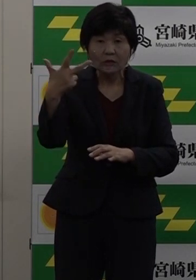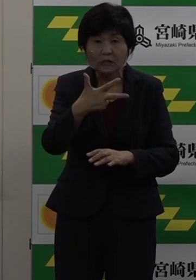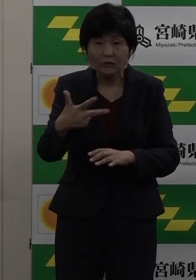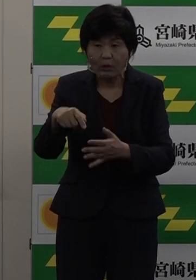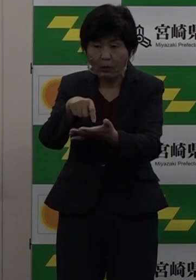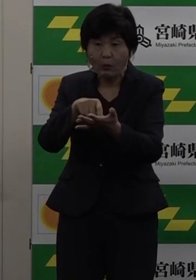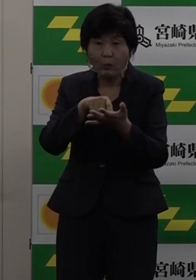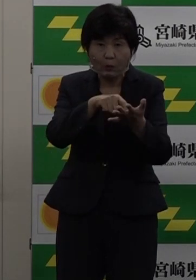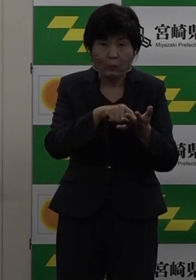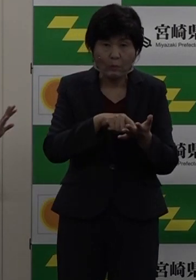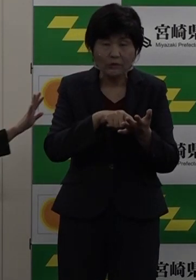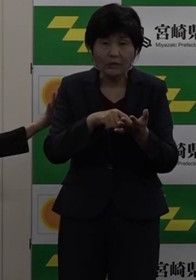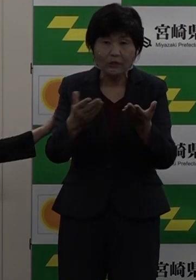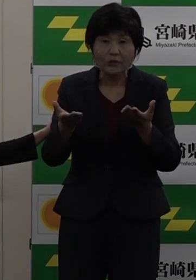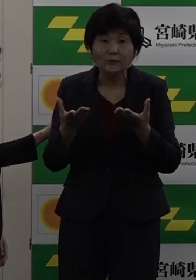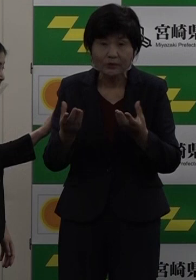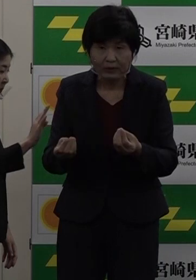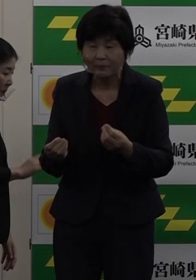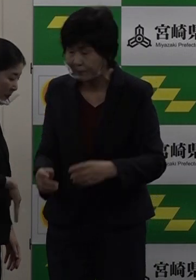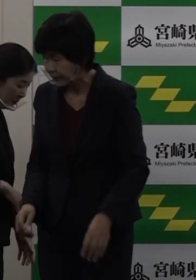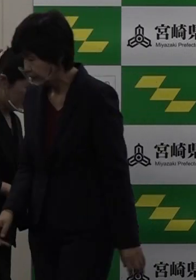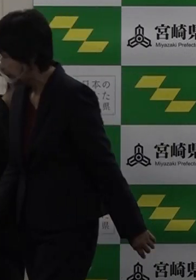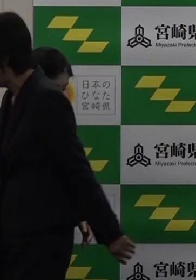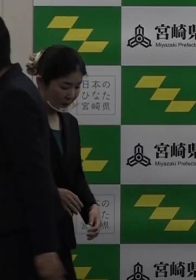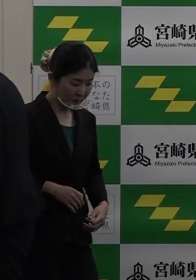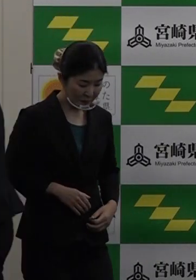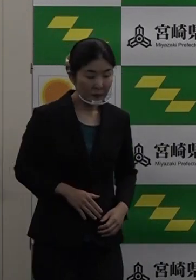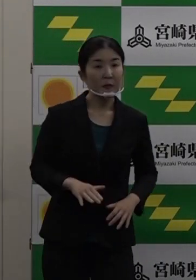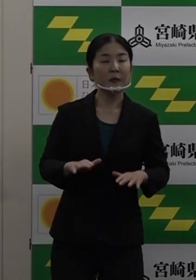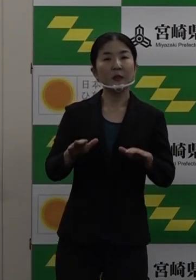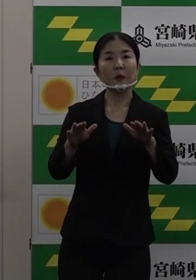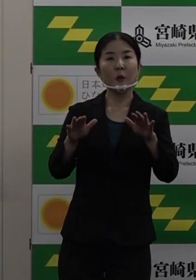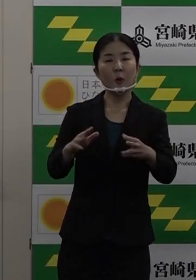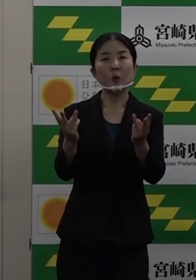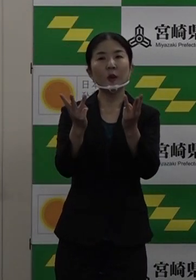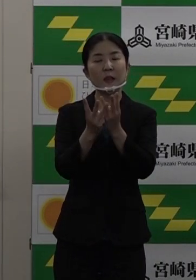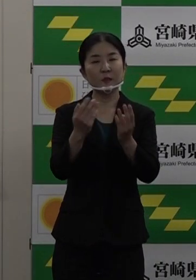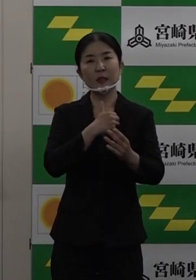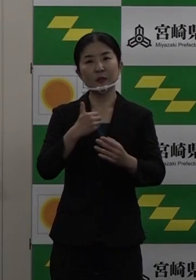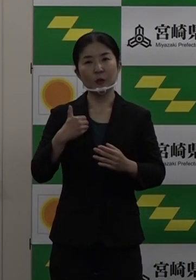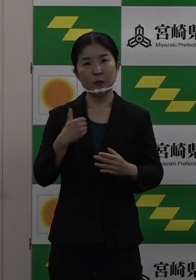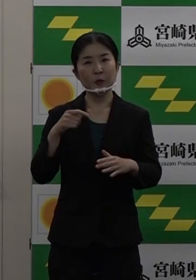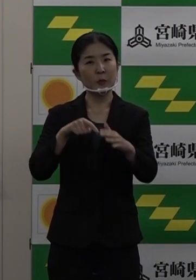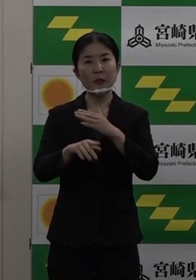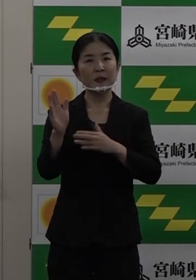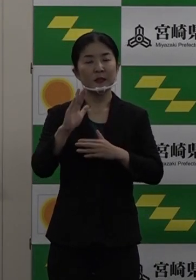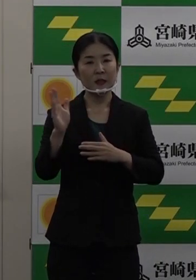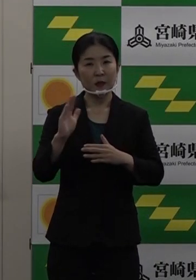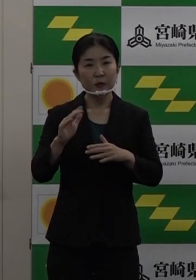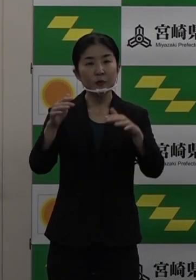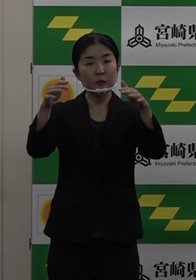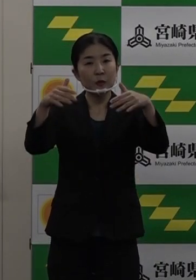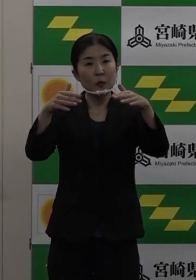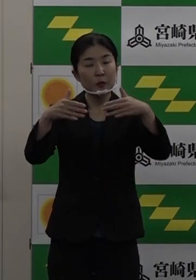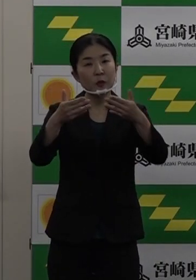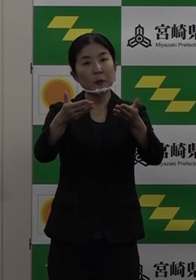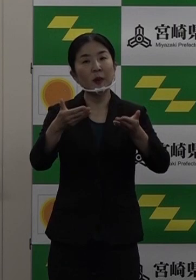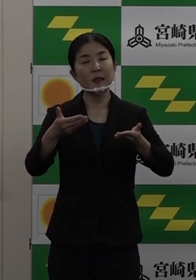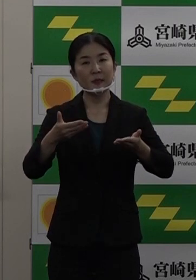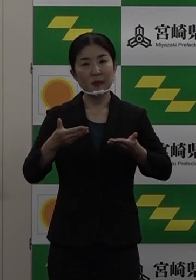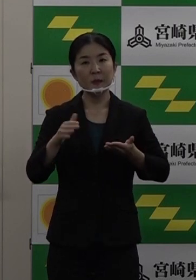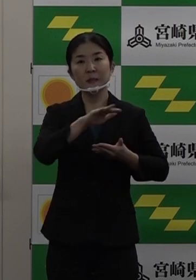募をいただいたということであります。これで大丈夫ということではなし、応募をいただいたとしてもそれぞれの皆様に